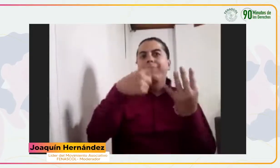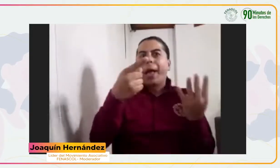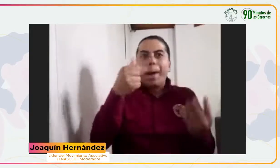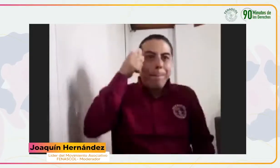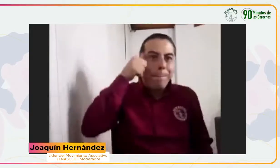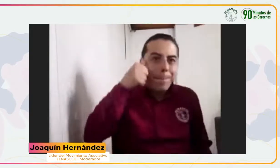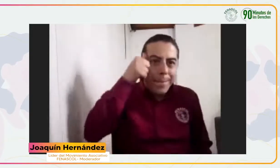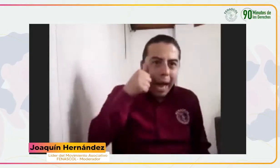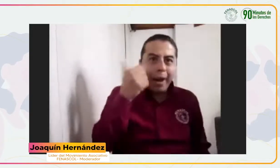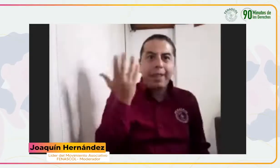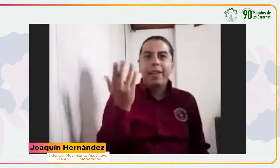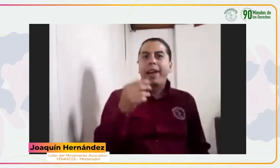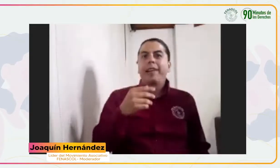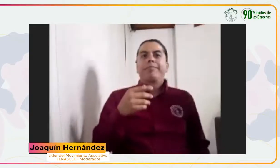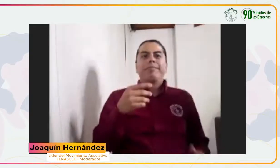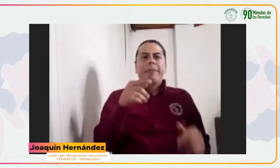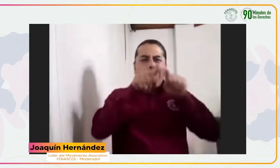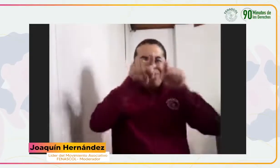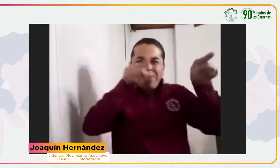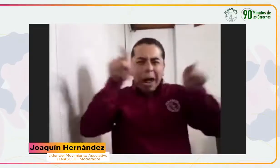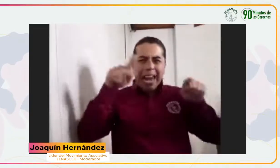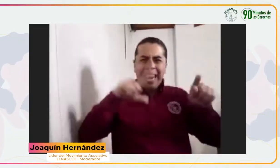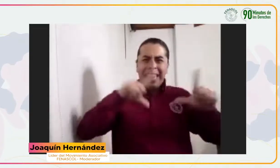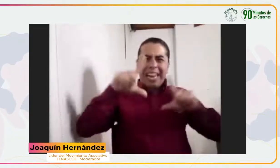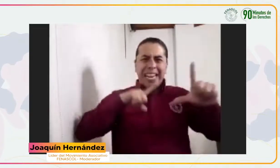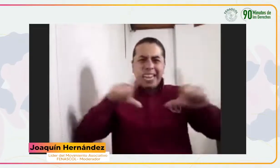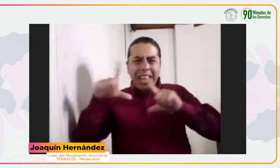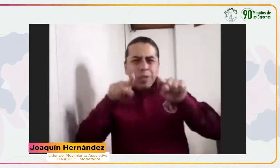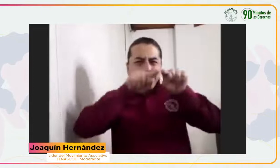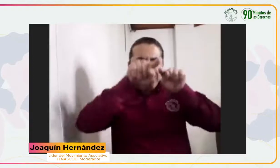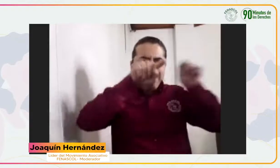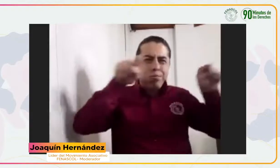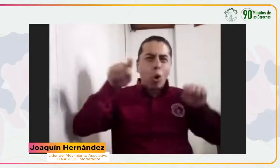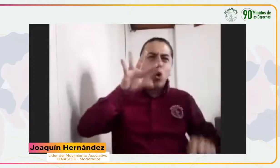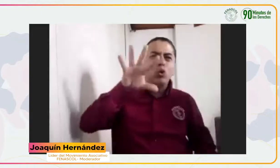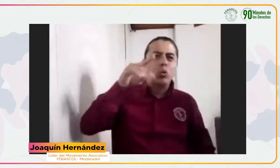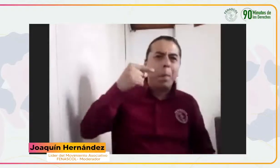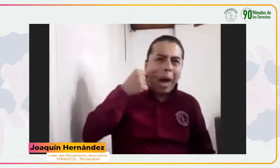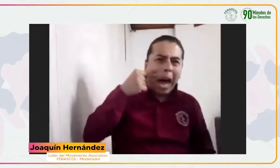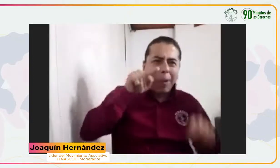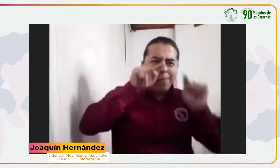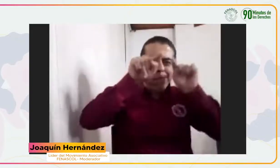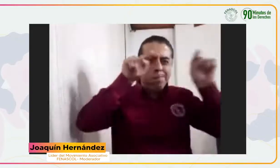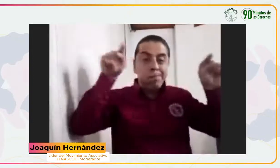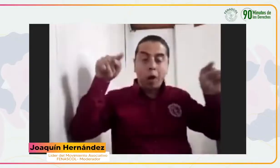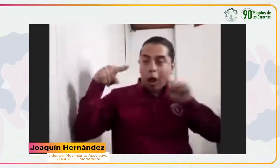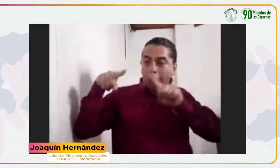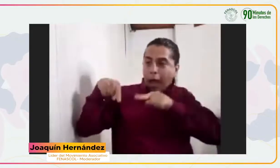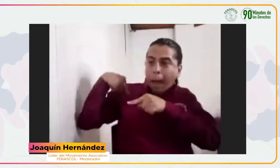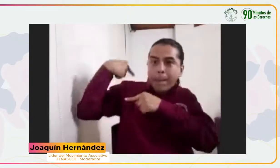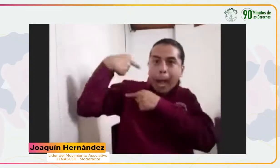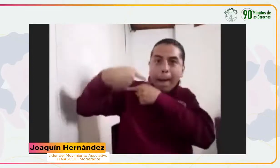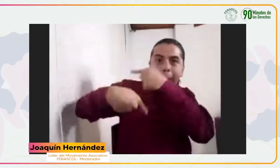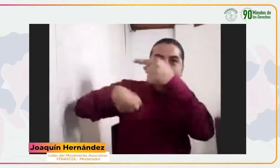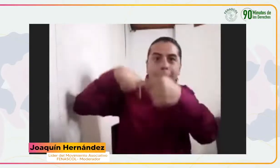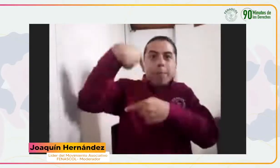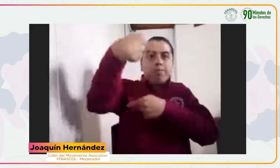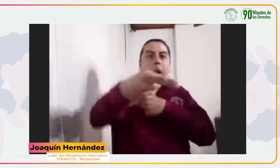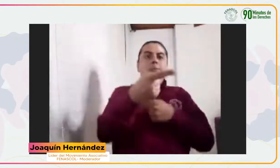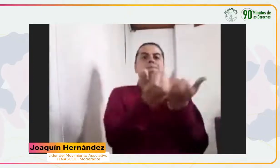también como Nubia, Marta Osorno, diferentes lideresas que se han destacado, Luz Mari López,